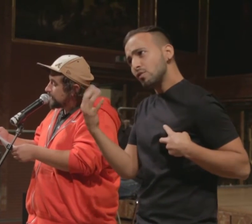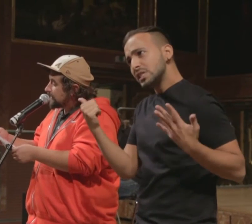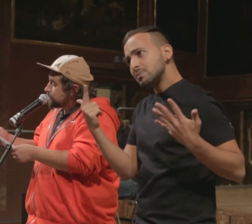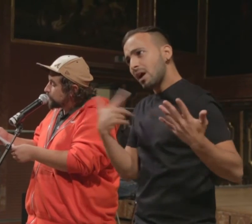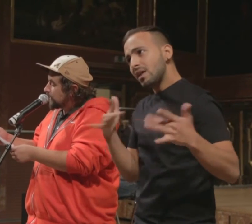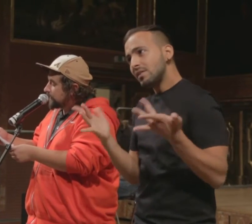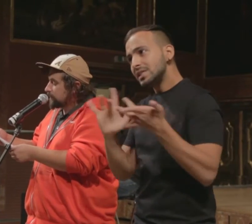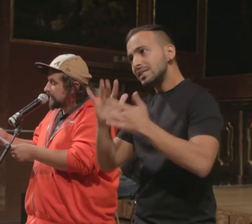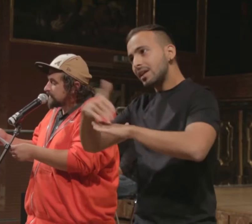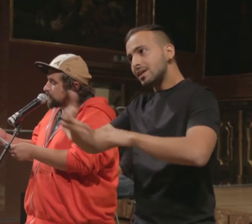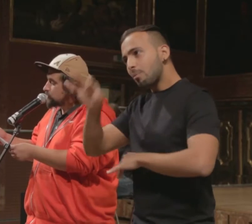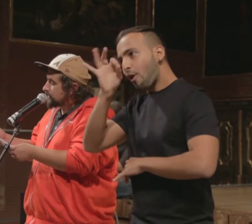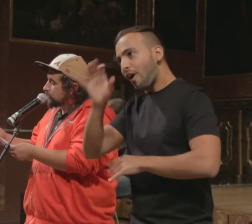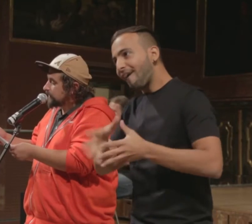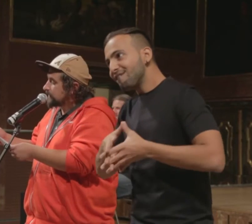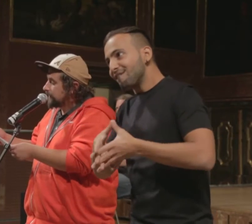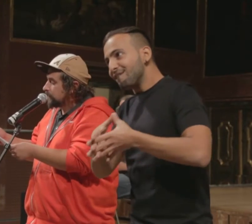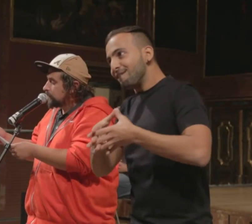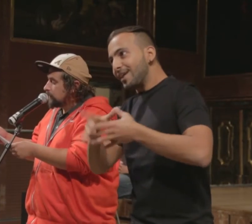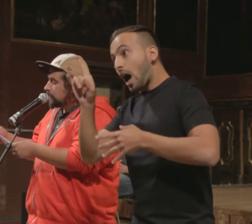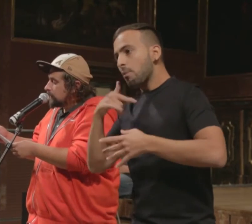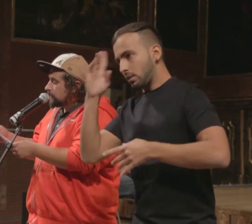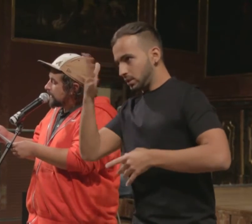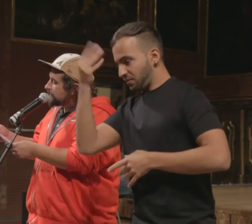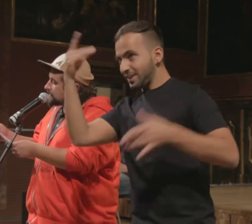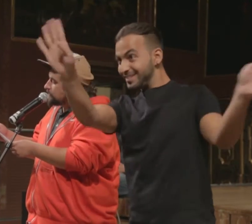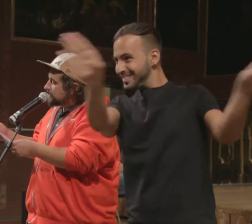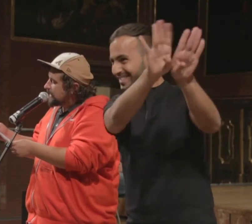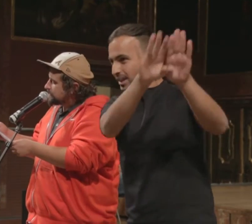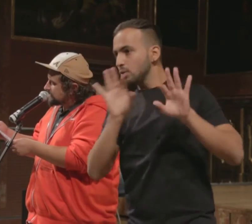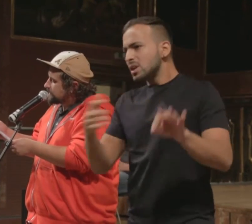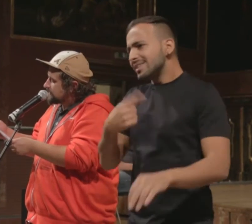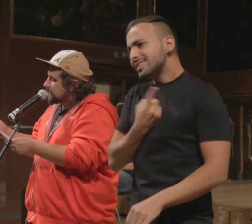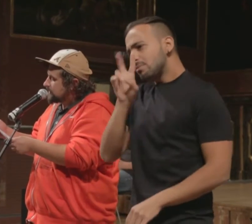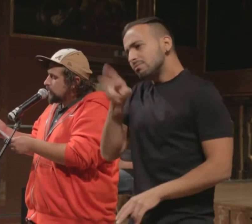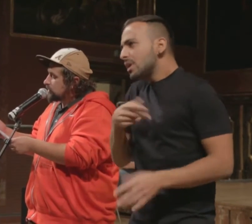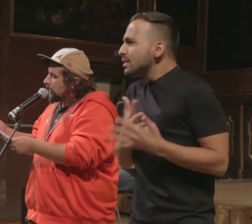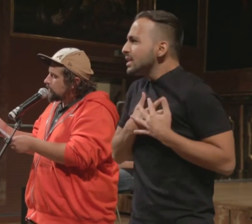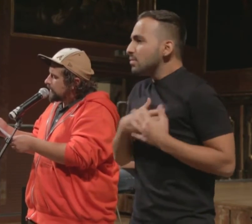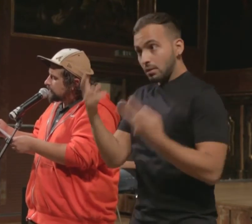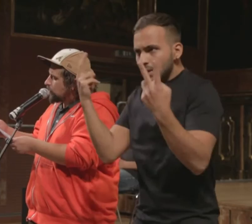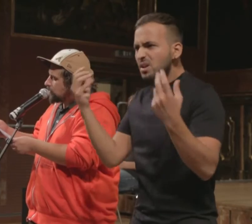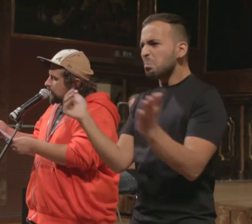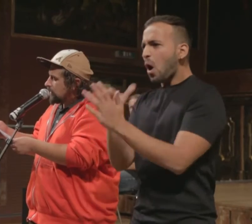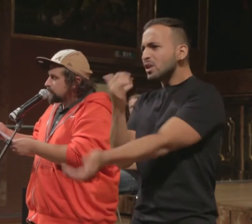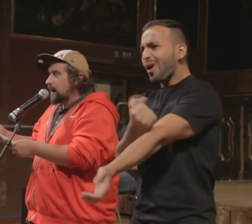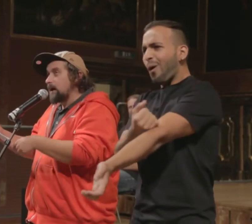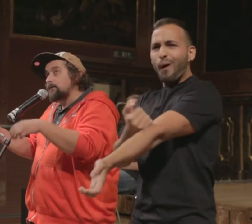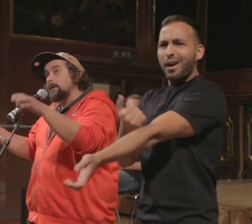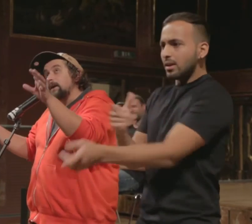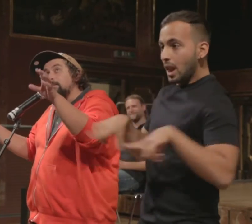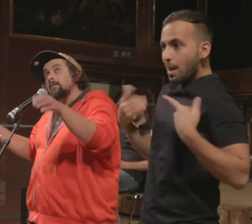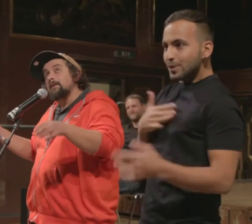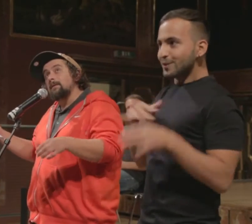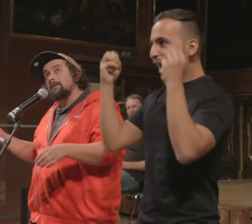hauptsächlich zur Internetpornografie, aber jetzt eben mit zugezogenen Gardinen. Jedenfalls liebe ich mich selbst, das ist wesentlich. Und ich brauche keine Drogen. Ich bin high